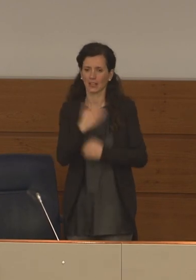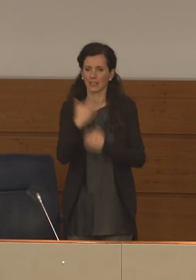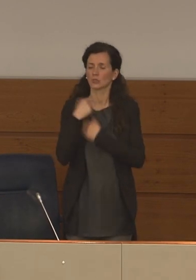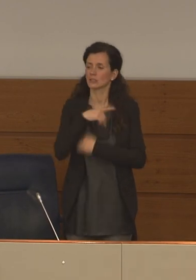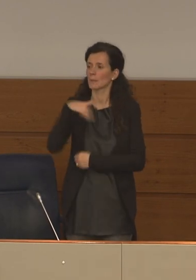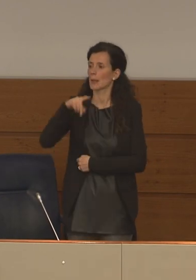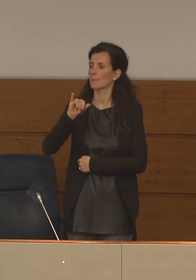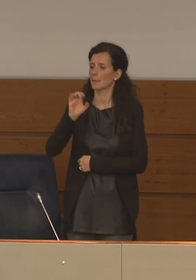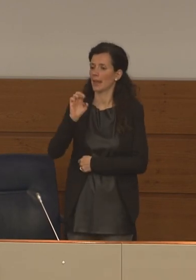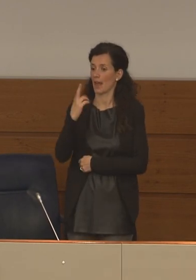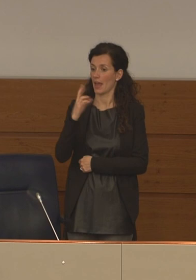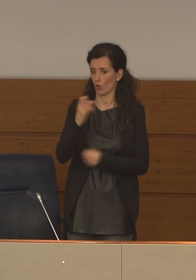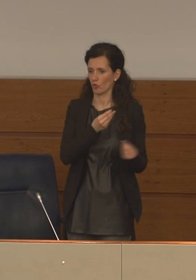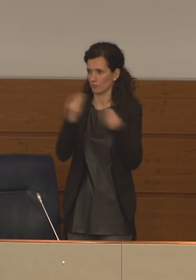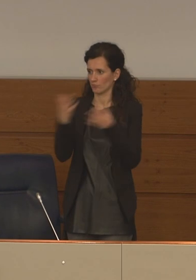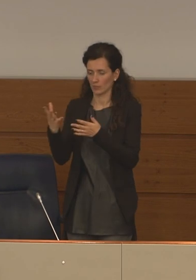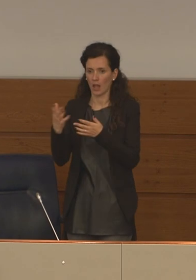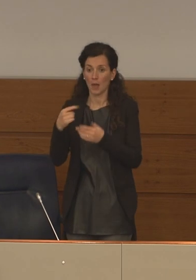specifico